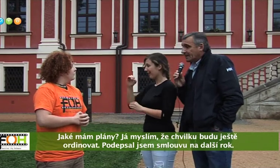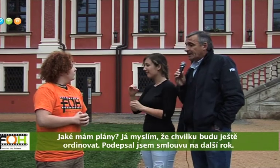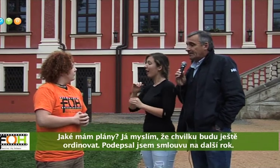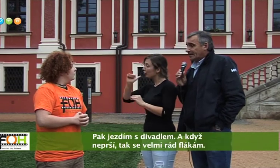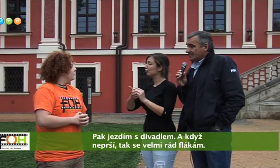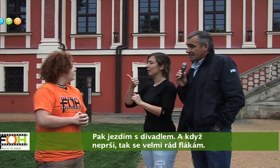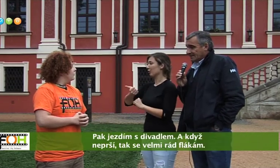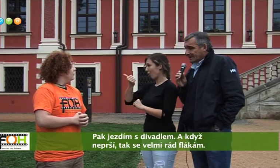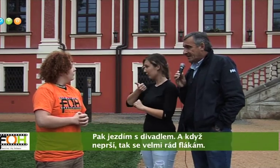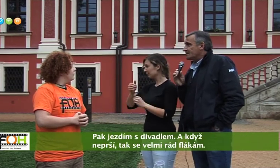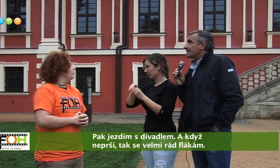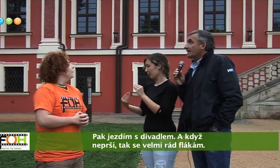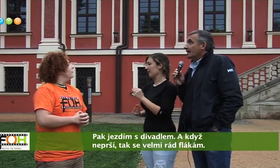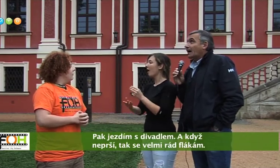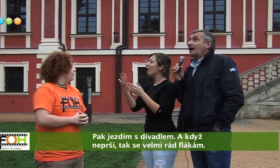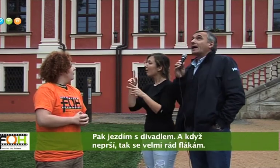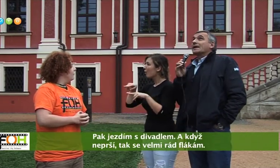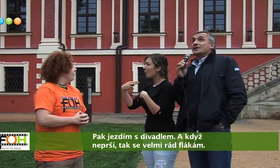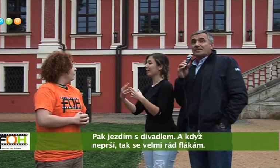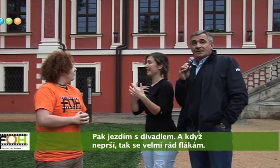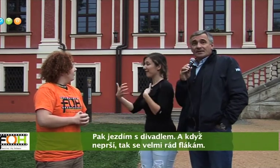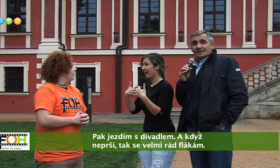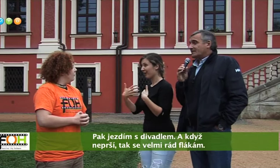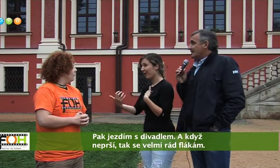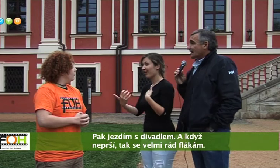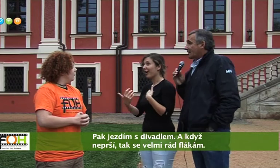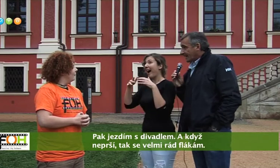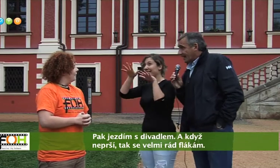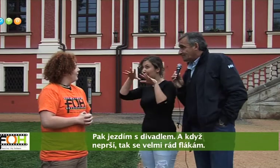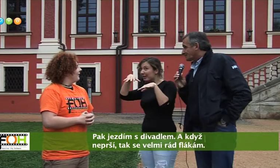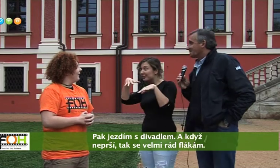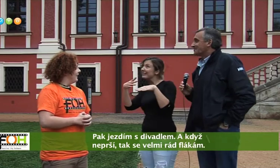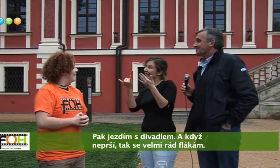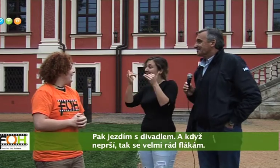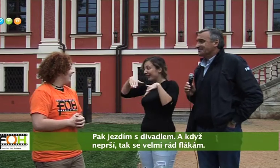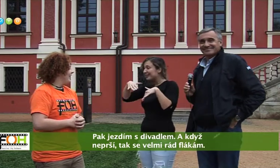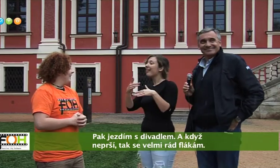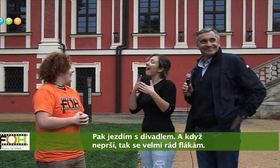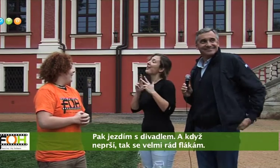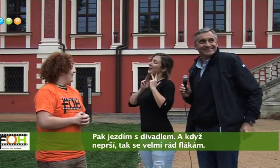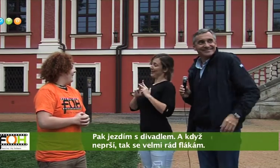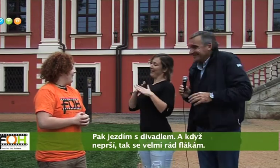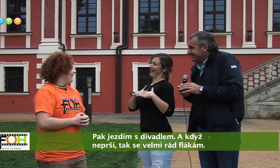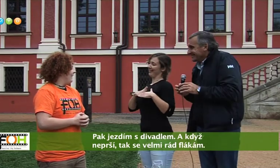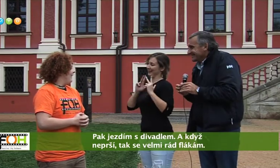rok. Pak jezdíme s divadlem a když neprší, tak se velmi rád flákám.